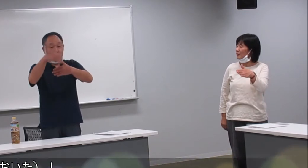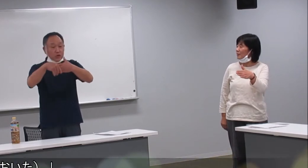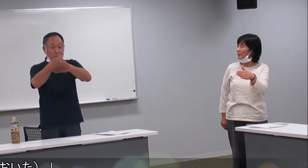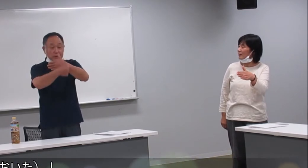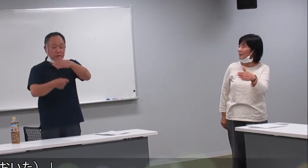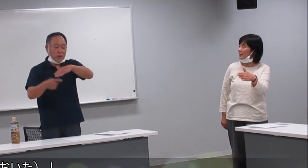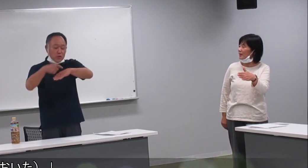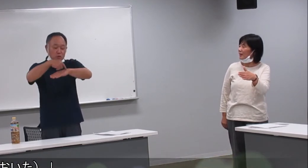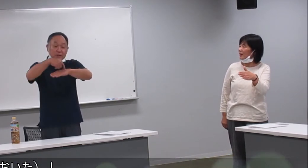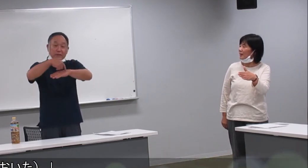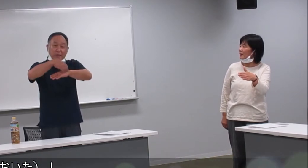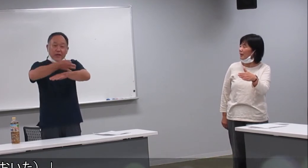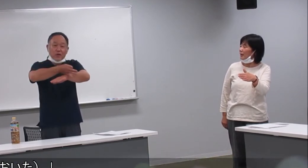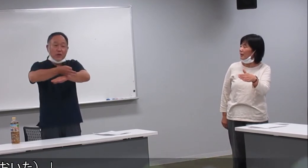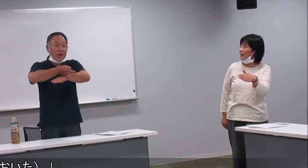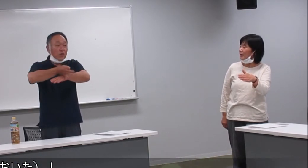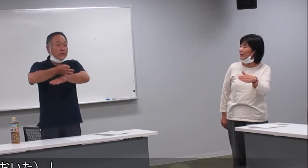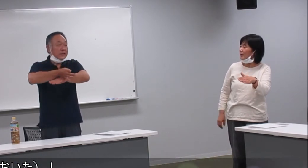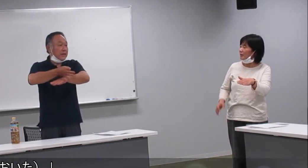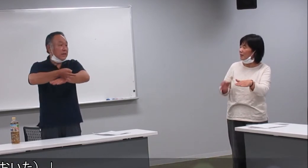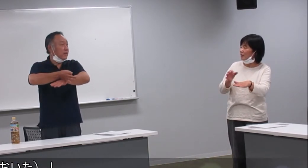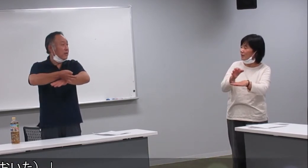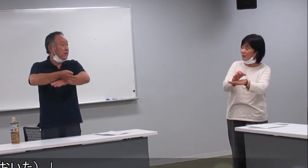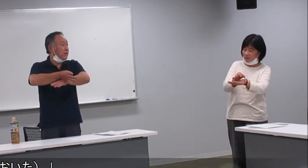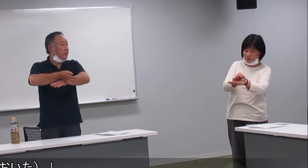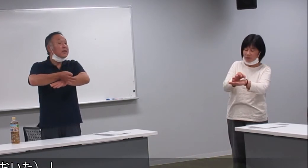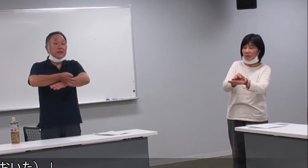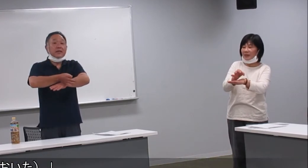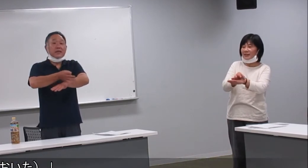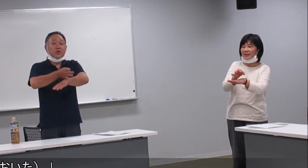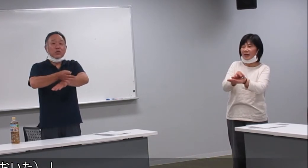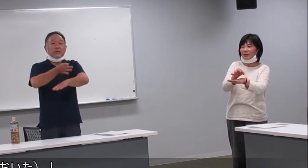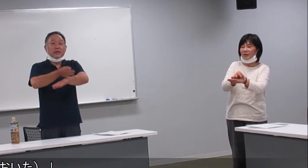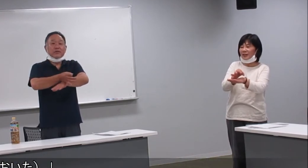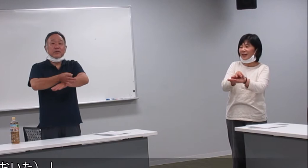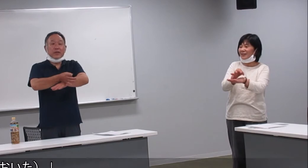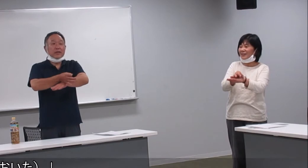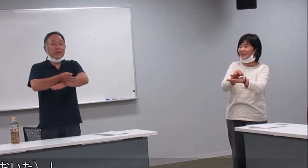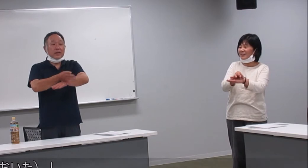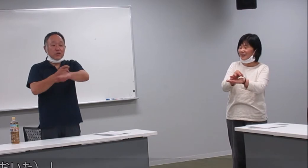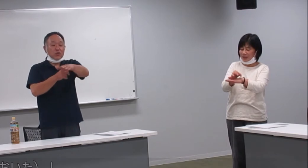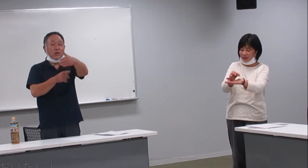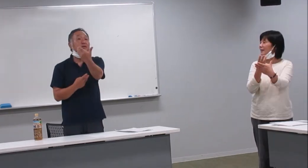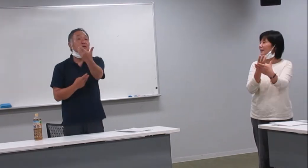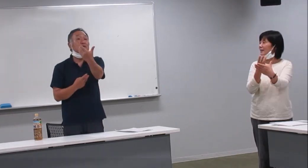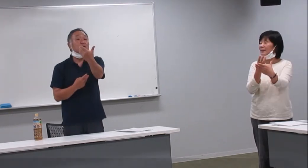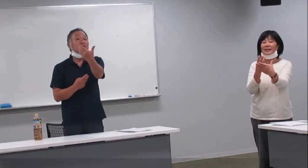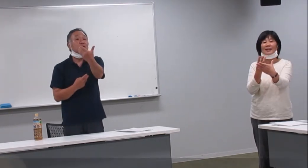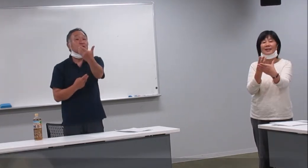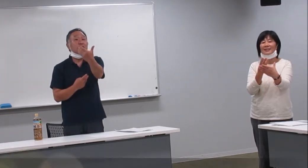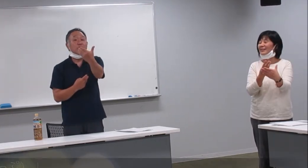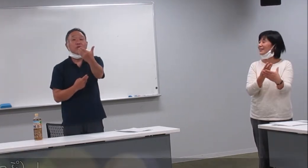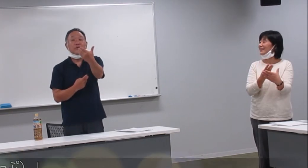九州 市ですね。ああ、そっか。 ここの場所が大分。 大分。油山町。うん。うん。 で、 まあ、 ち